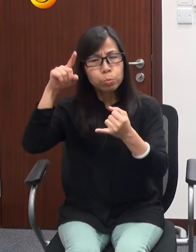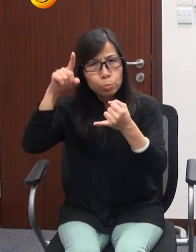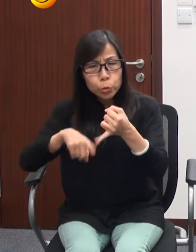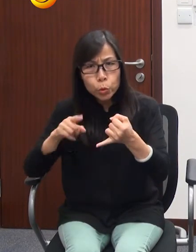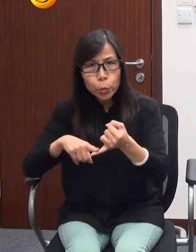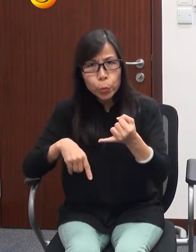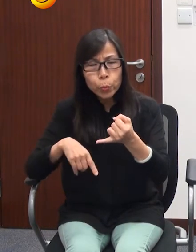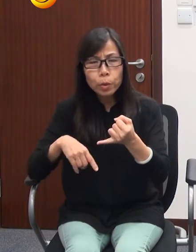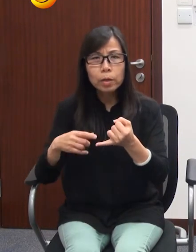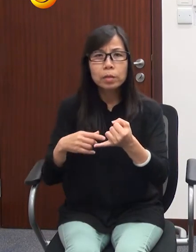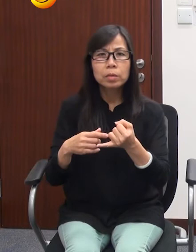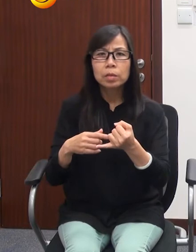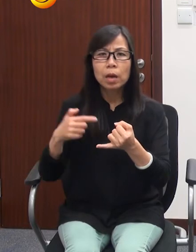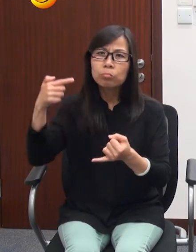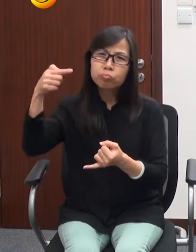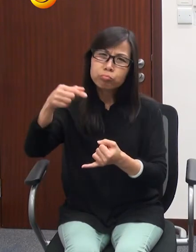可以這樣說。 他名裂了嗎？現